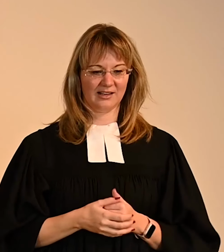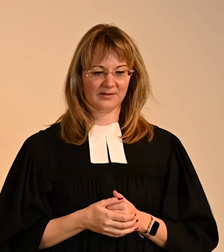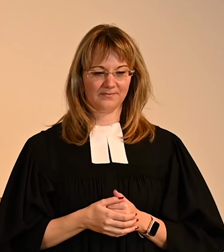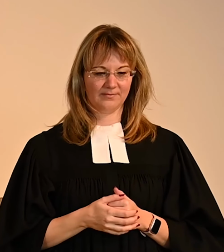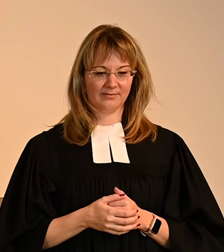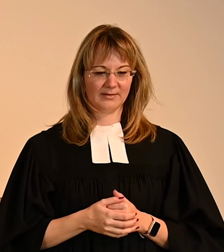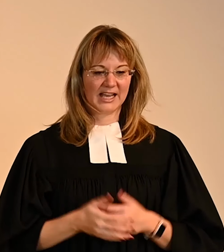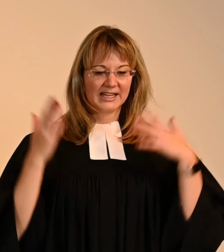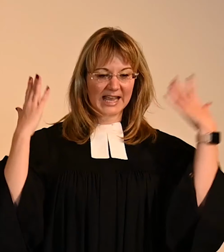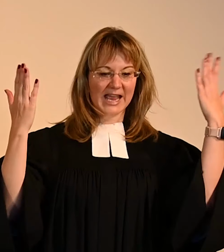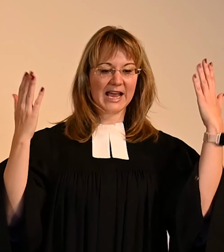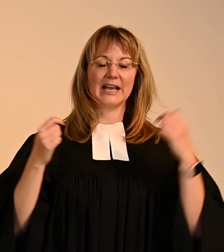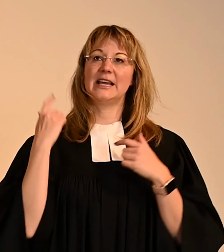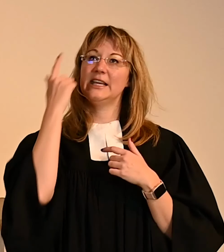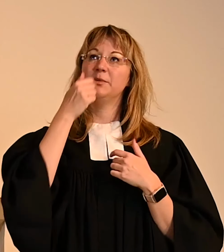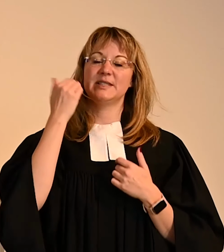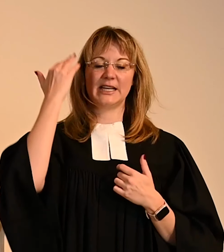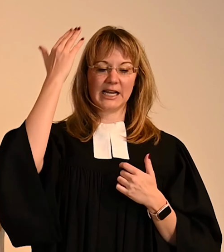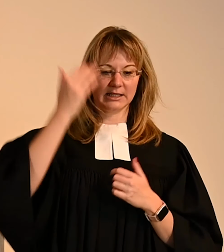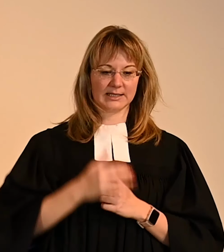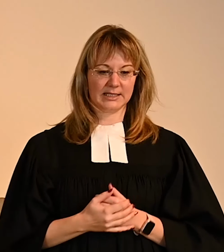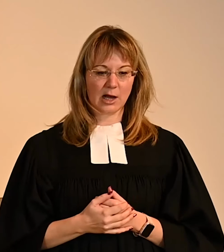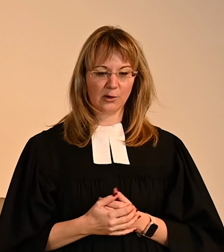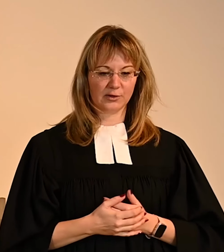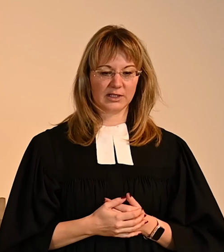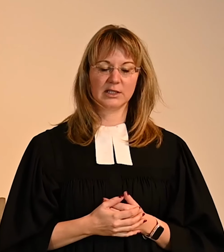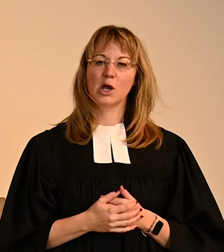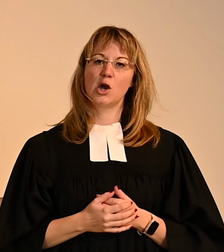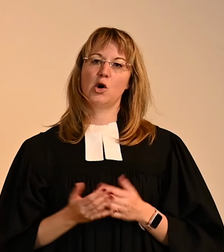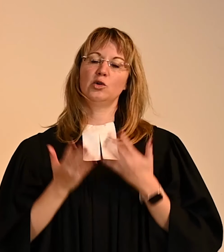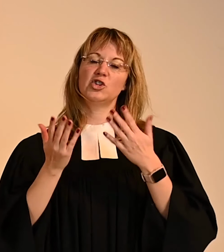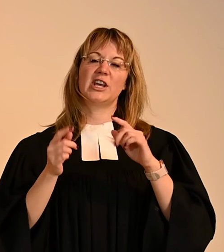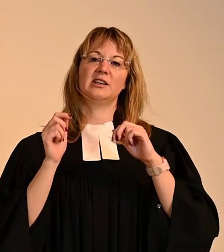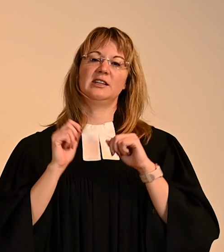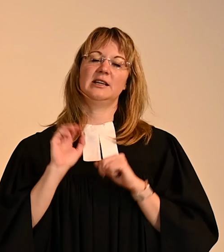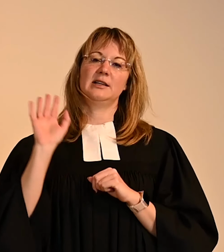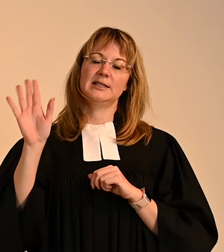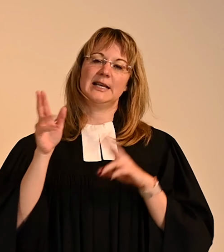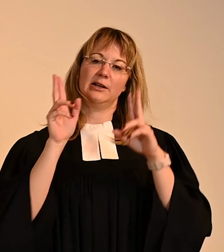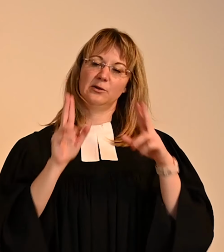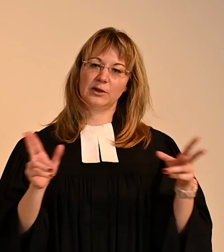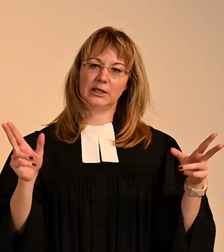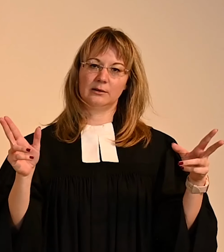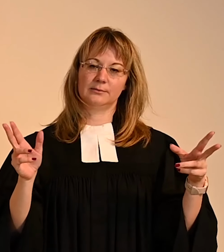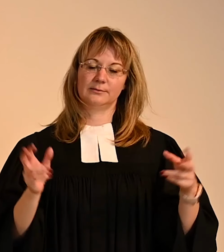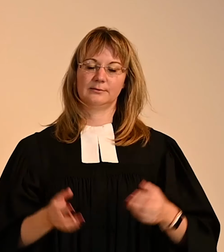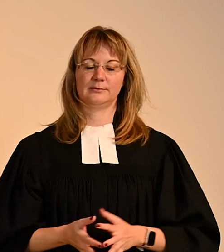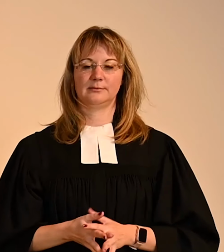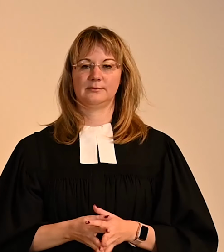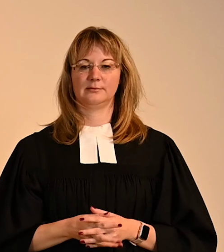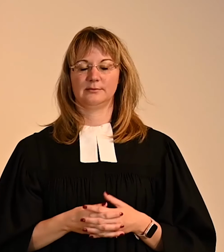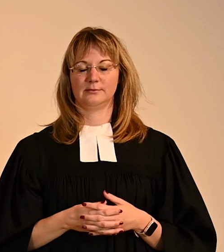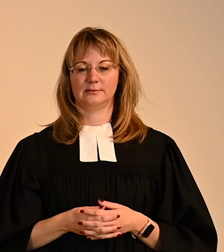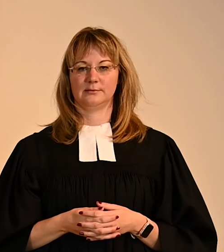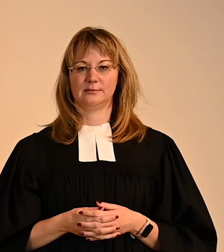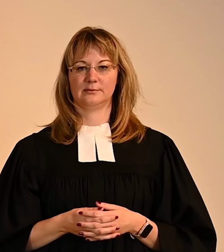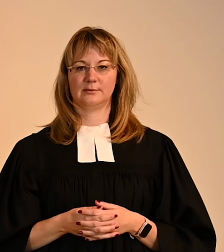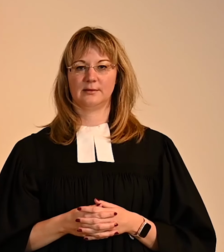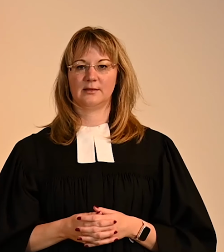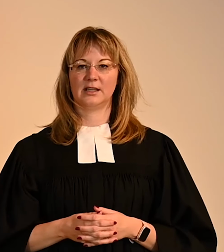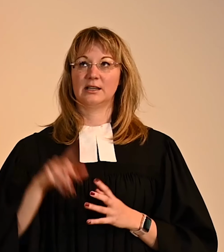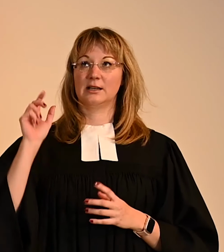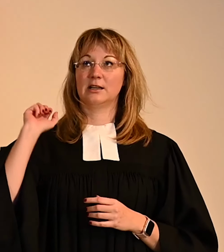gnädig. Der Herr erhebe sein Angesicht auf dich und schenke dir seinen Frieden. Das